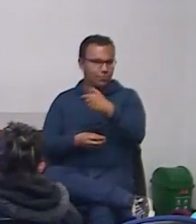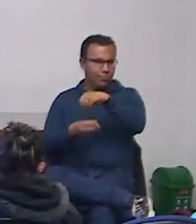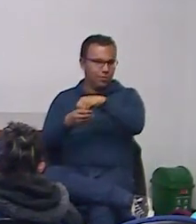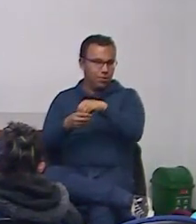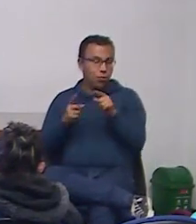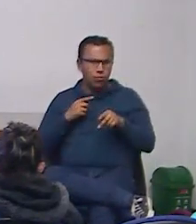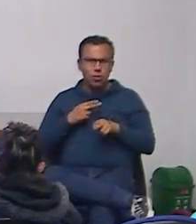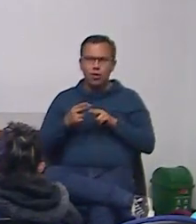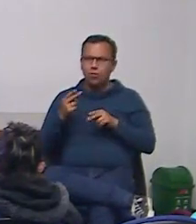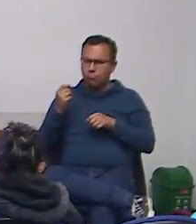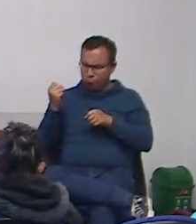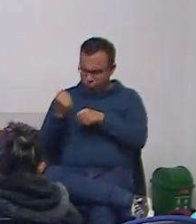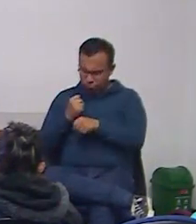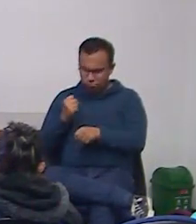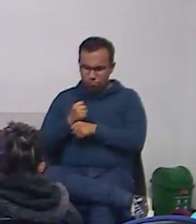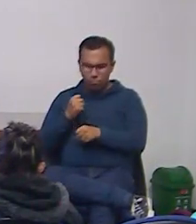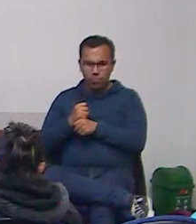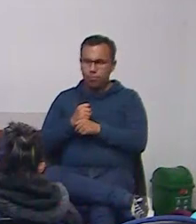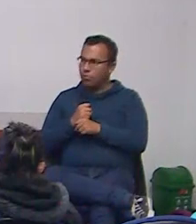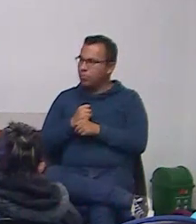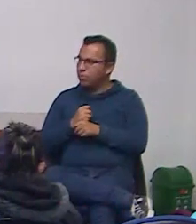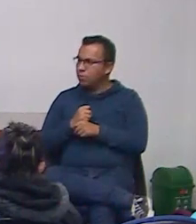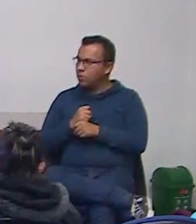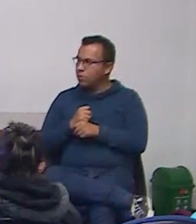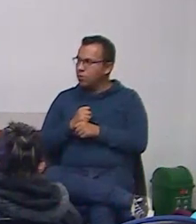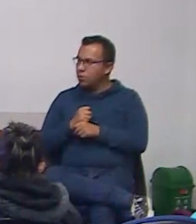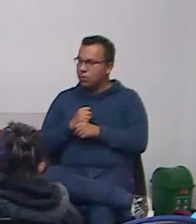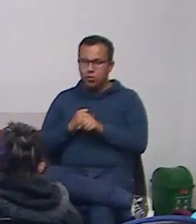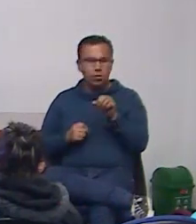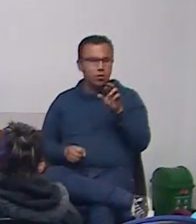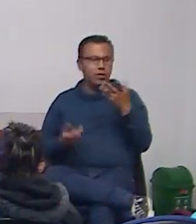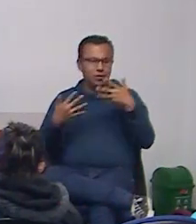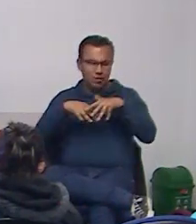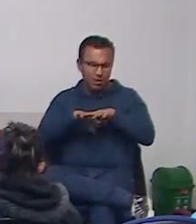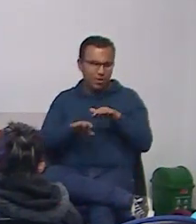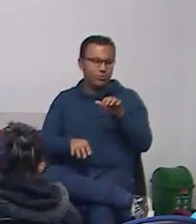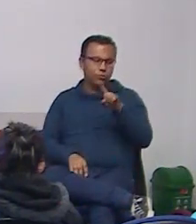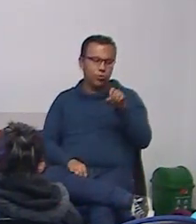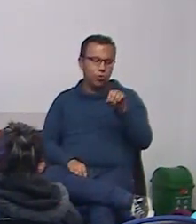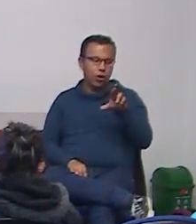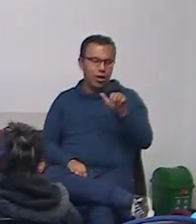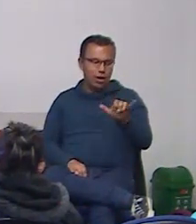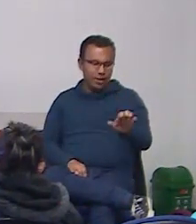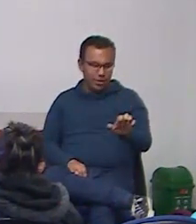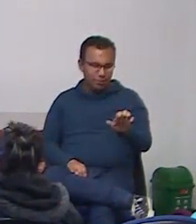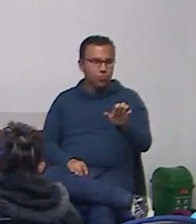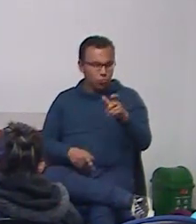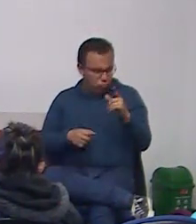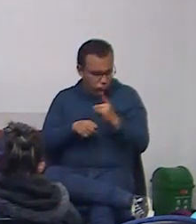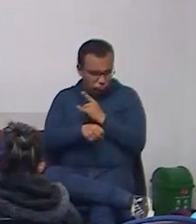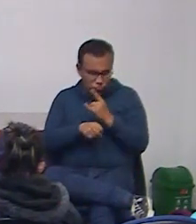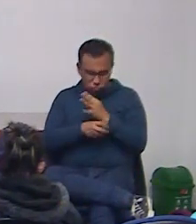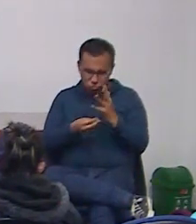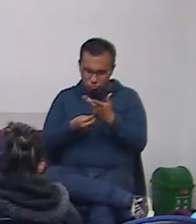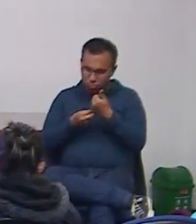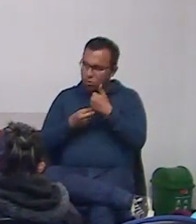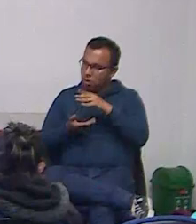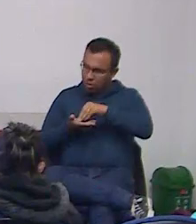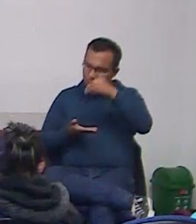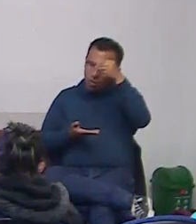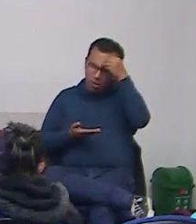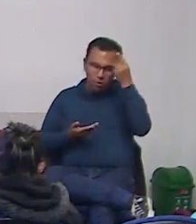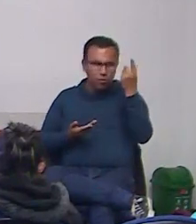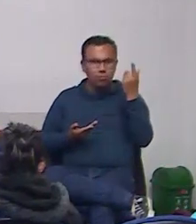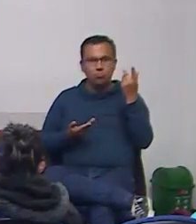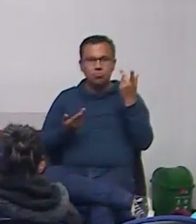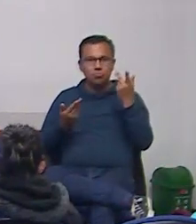ahoritica estoy trabajando con la gente de reyo Emilia de la red solare como también como herramienta de arte que necesito aprender sobre el